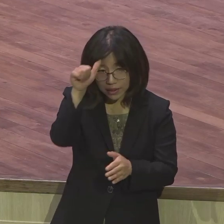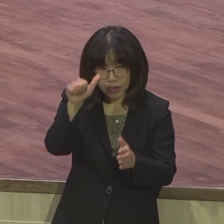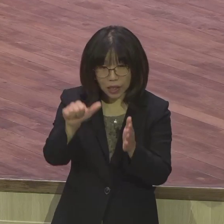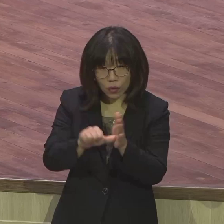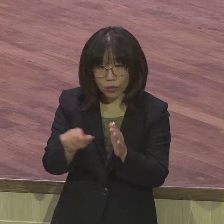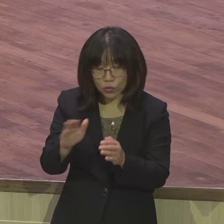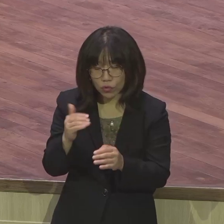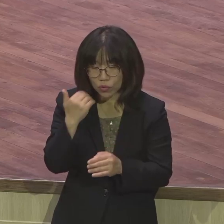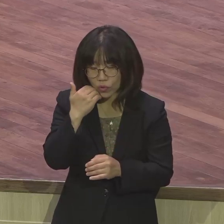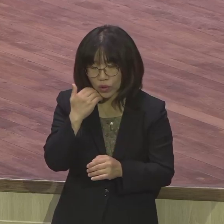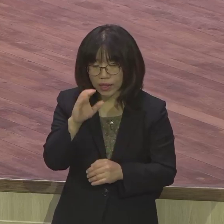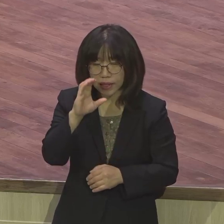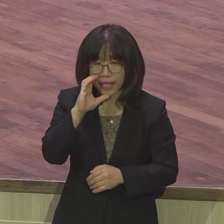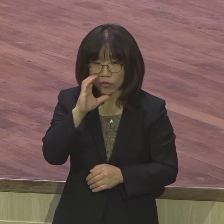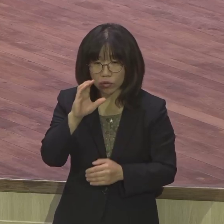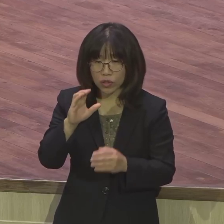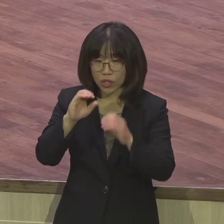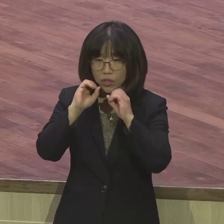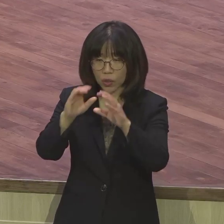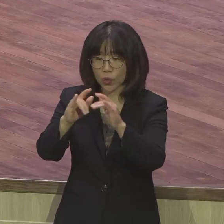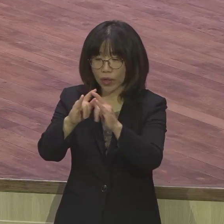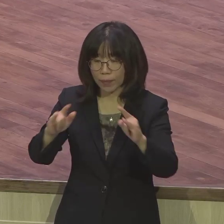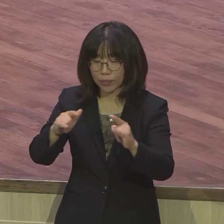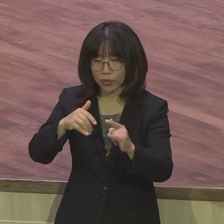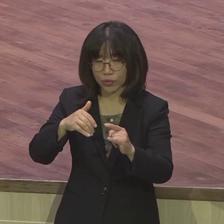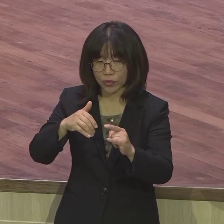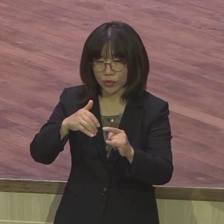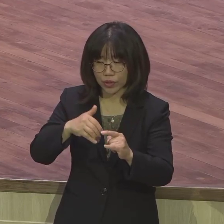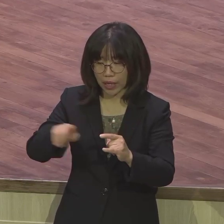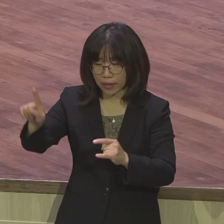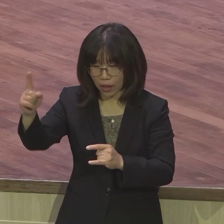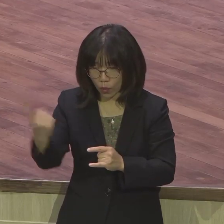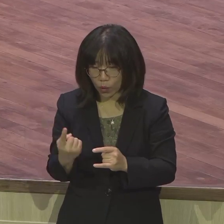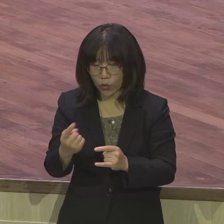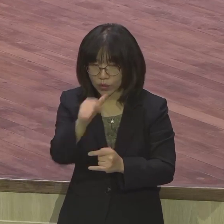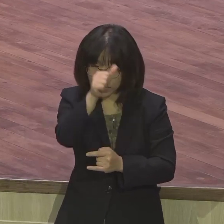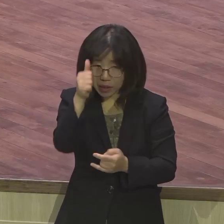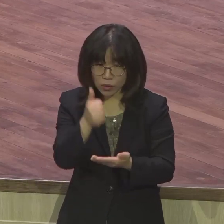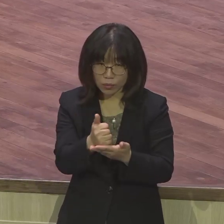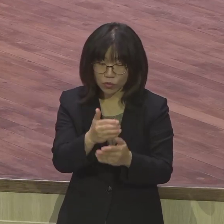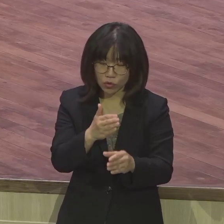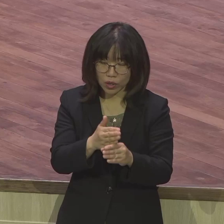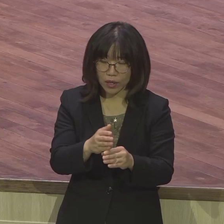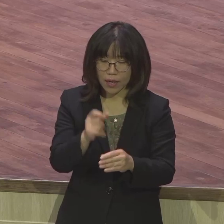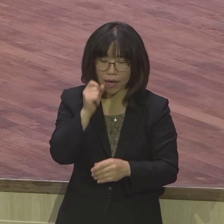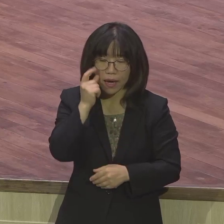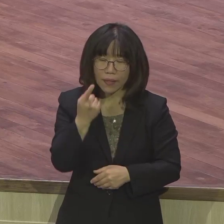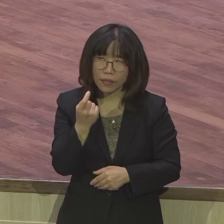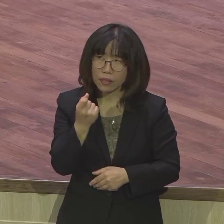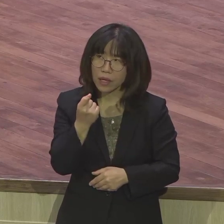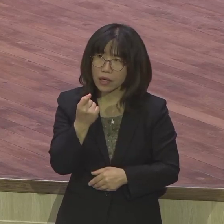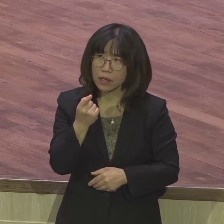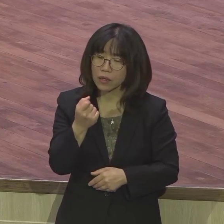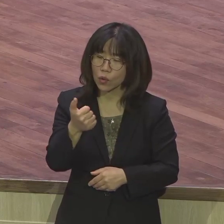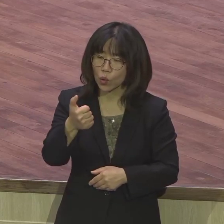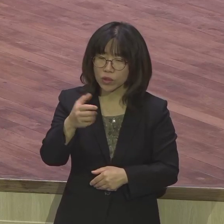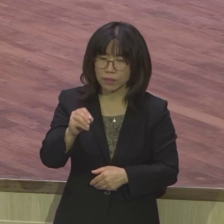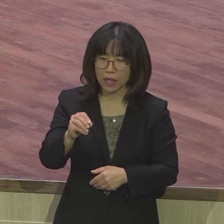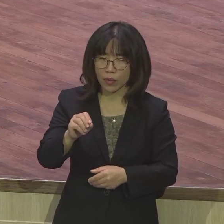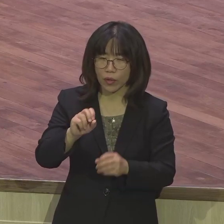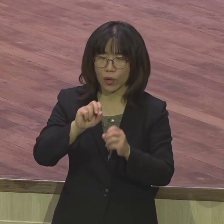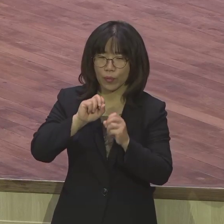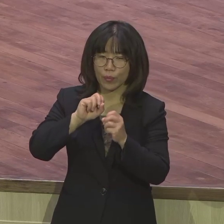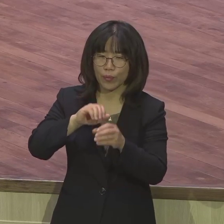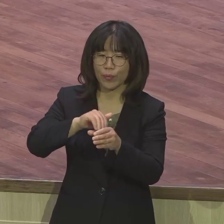달에 50만 원씩 계속 신학교 운영되려면 300만 원이 있어야 되거든요. 신학교 운영되려면 외국인들이